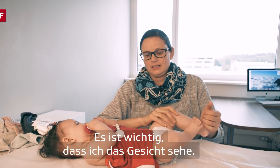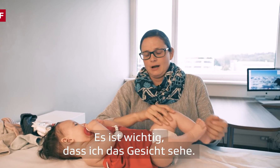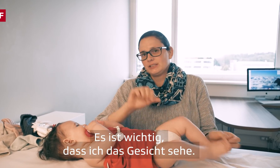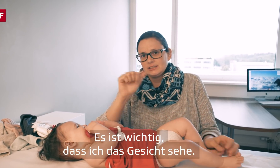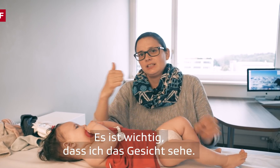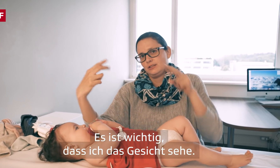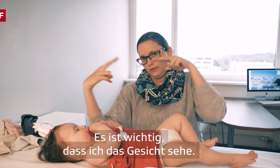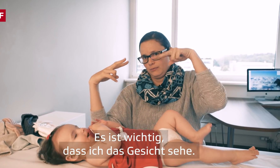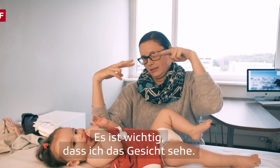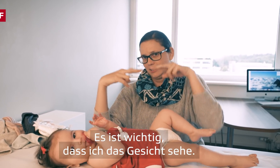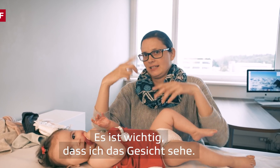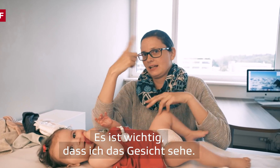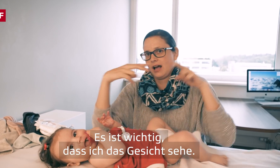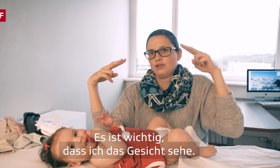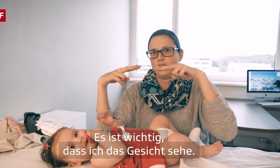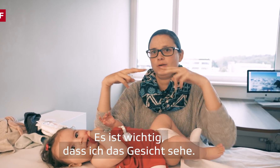Aber es ist nicht nur zum Gesicht anschauen.